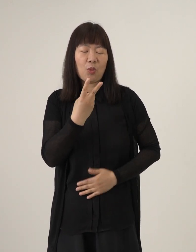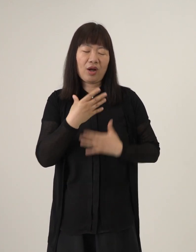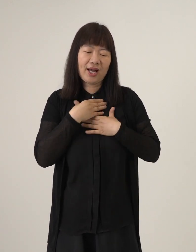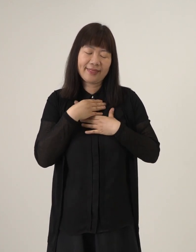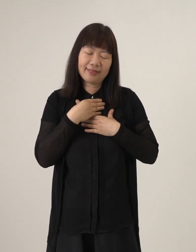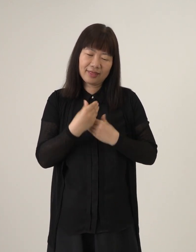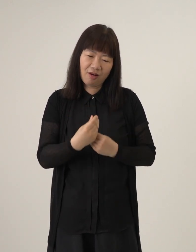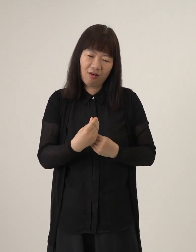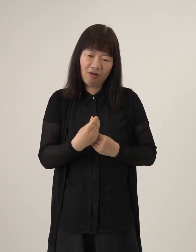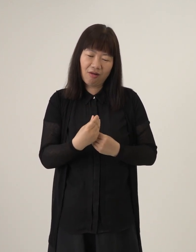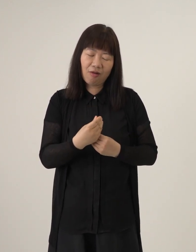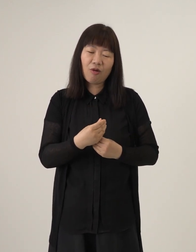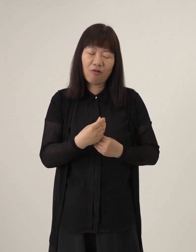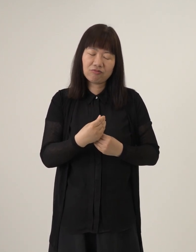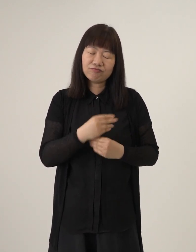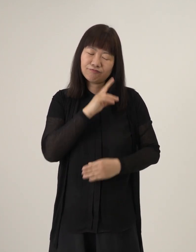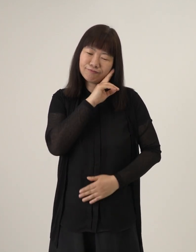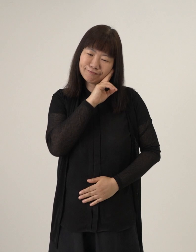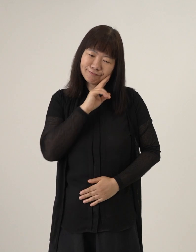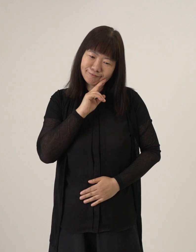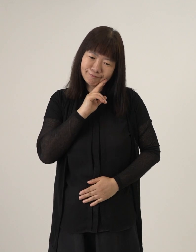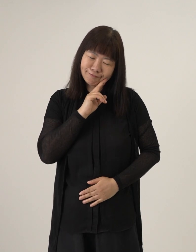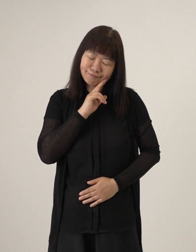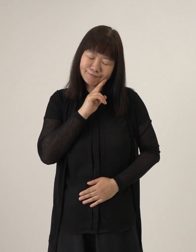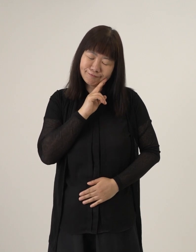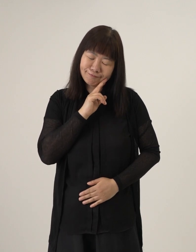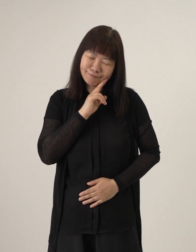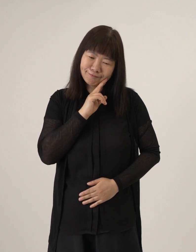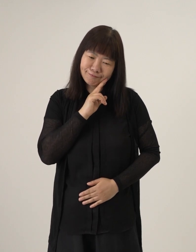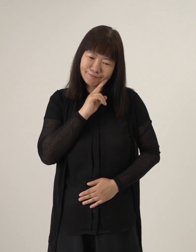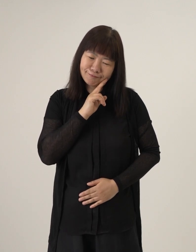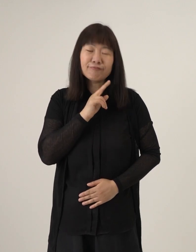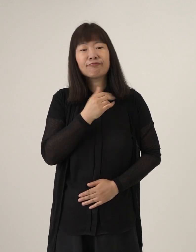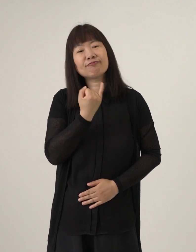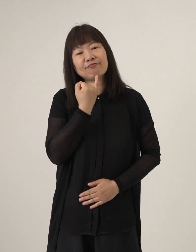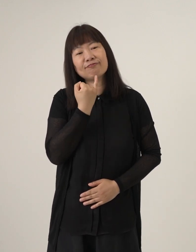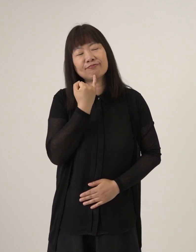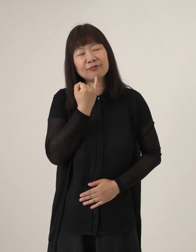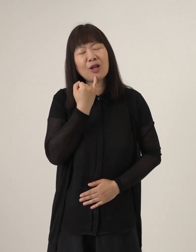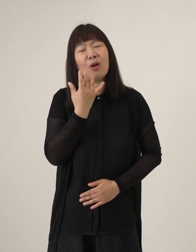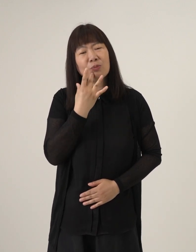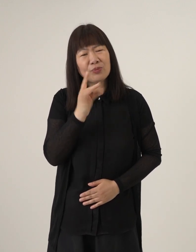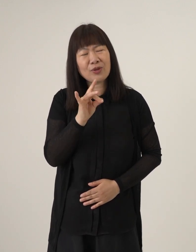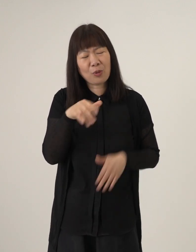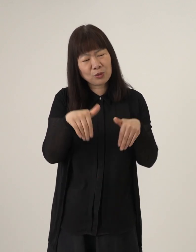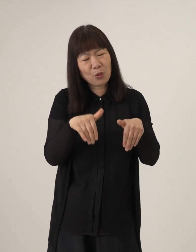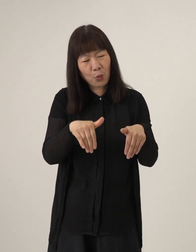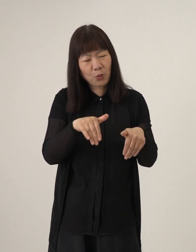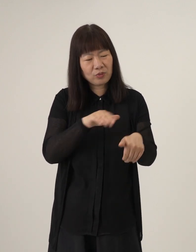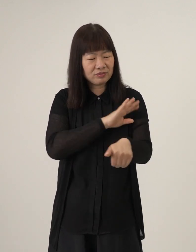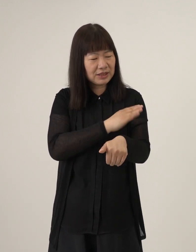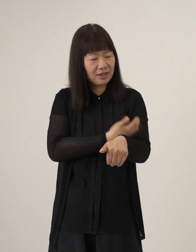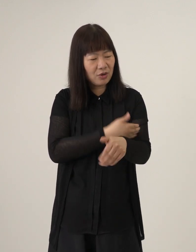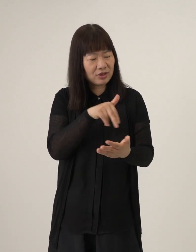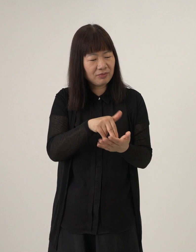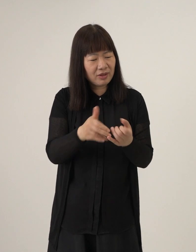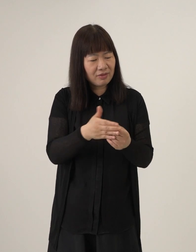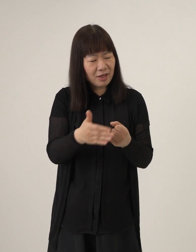안전과 먹고 사는 문제가 보장되어 있는 삶을 살았을 거란 말이에요. 고달프긴 했겠지만.